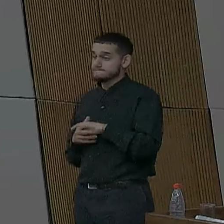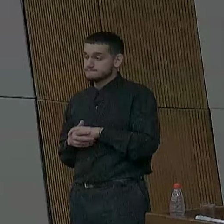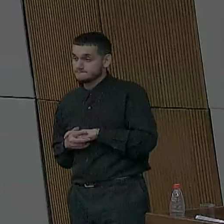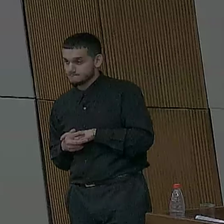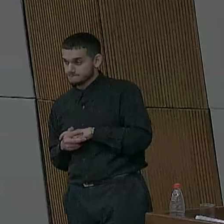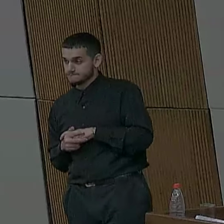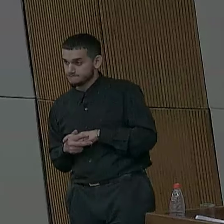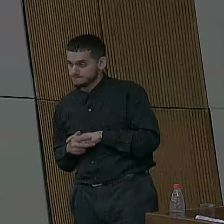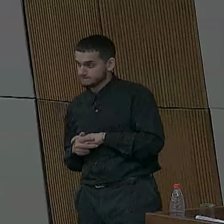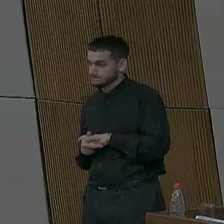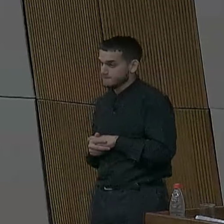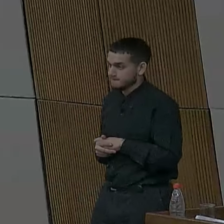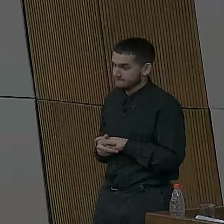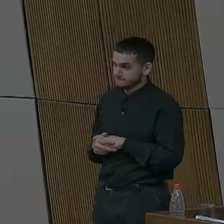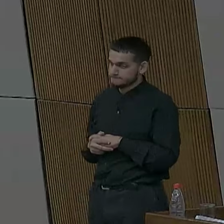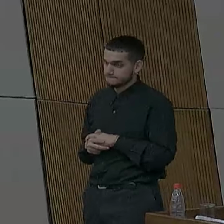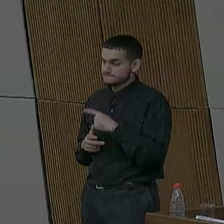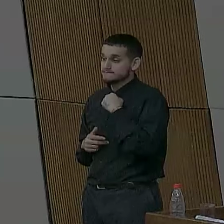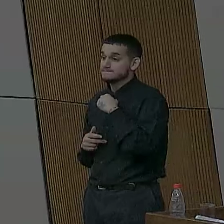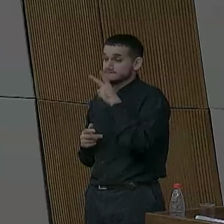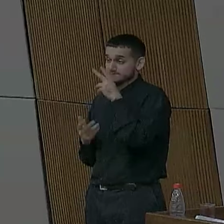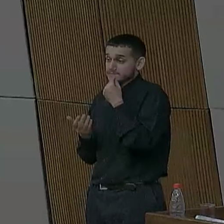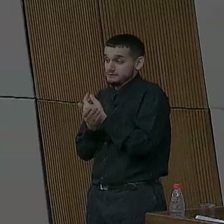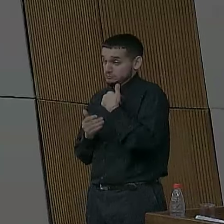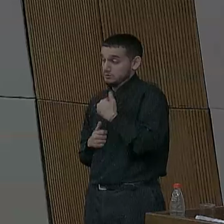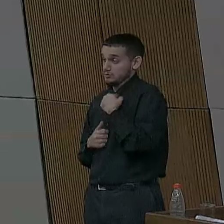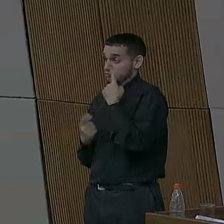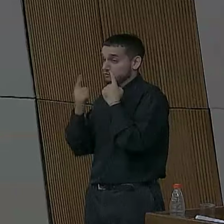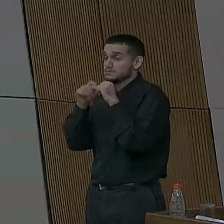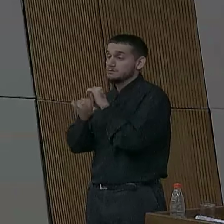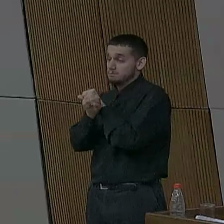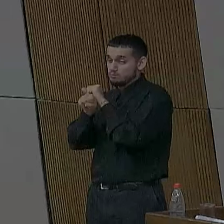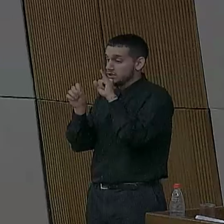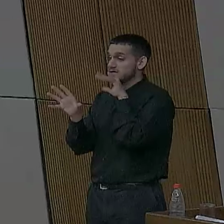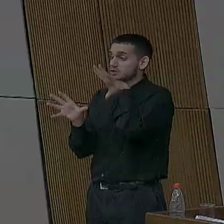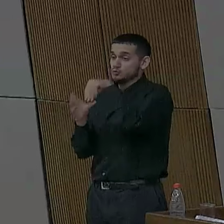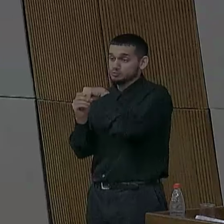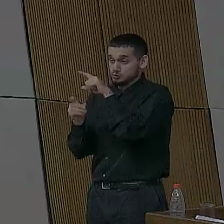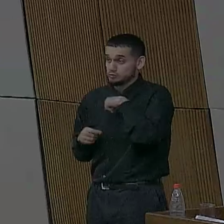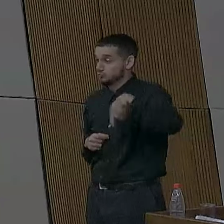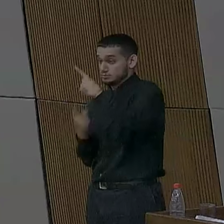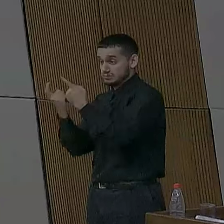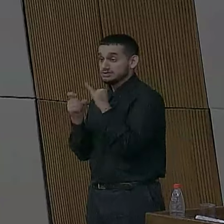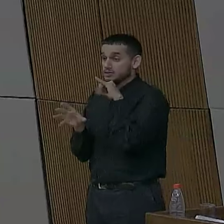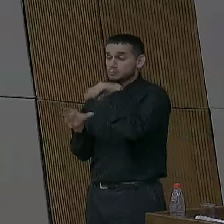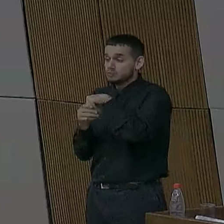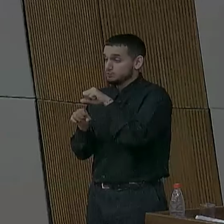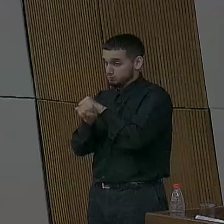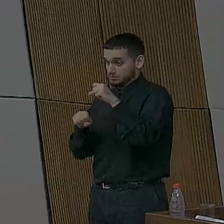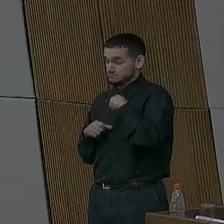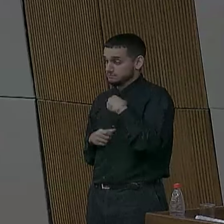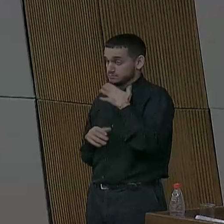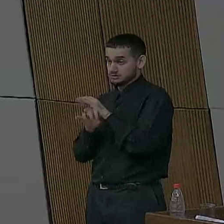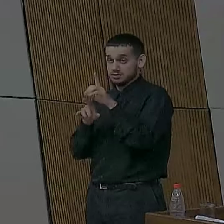seguimos con la esperanza intacta en poder tener esa inclusión que todos necesitamos. Entendemos que las empresas